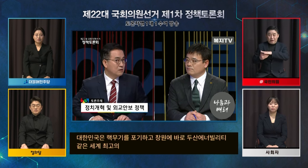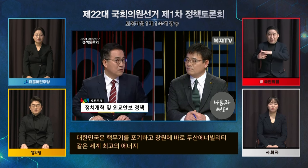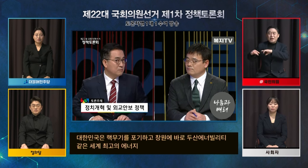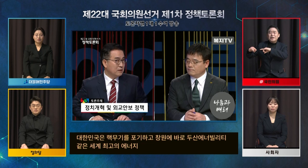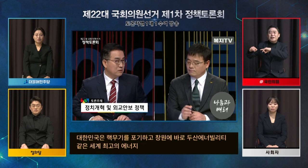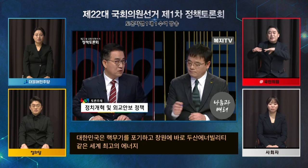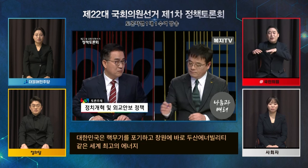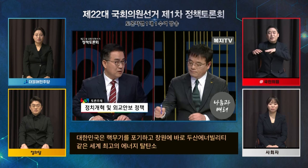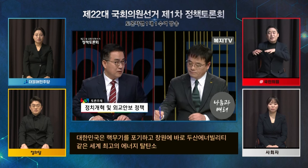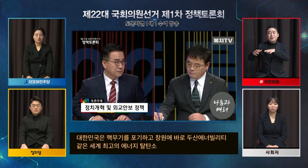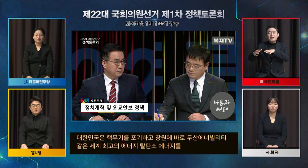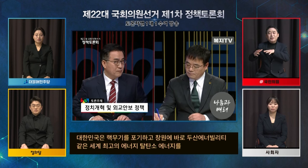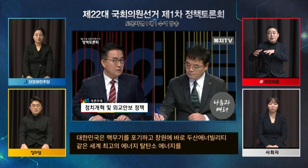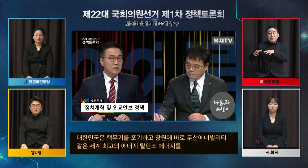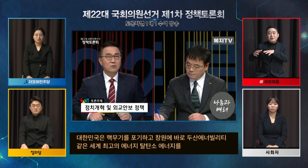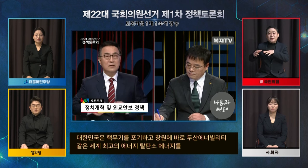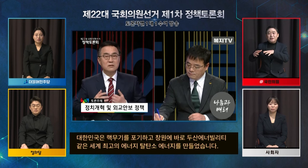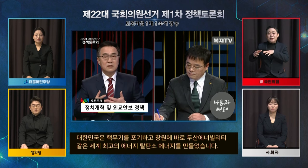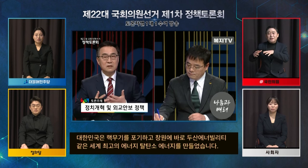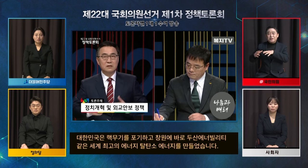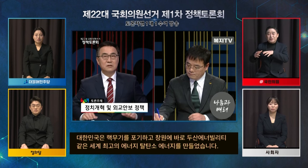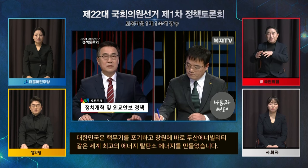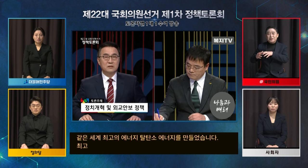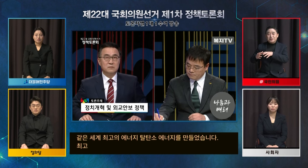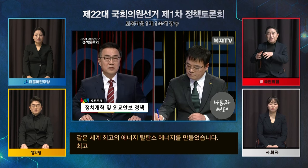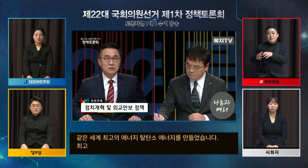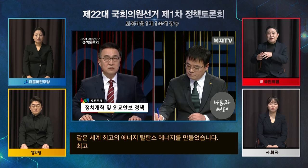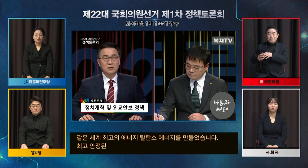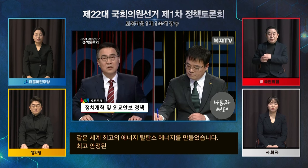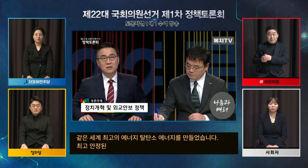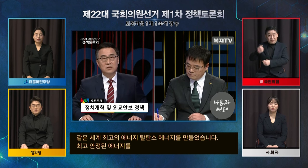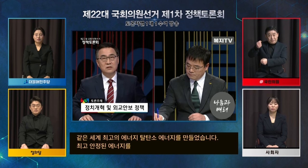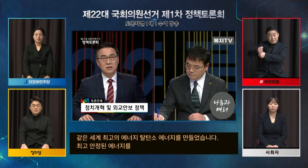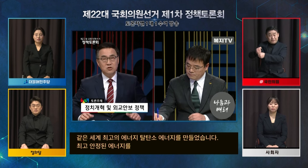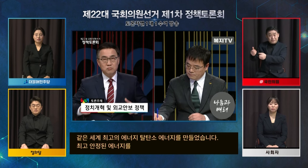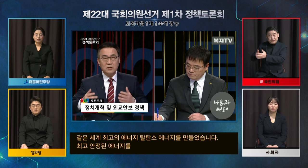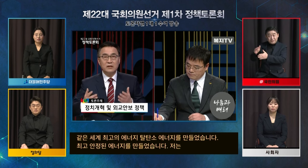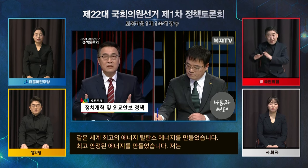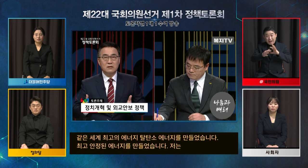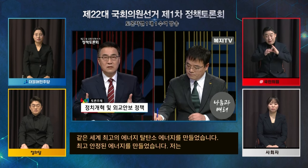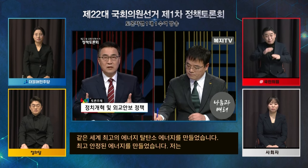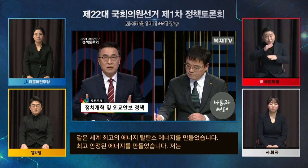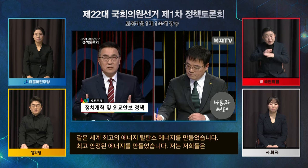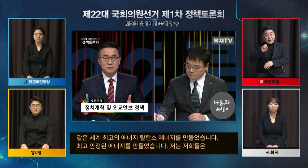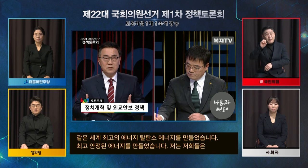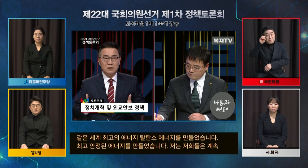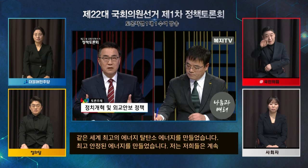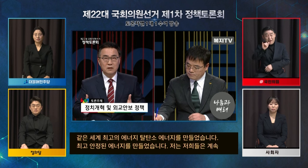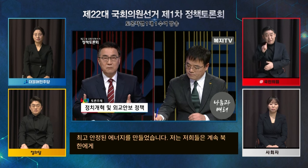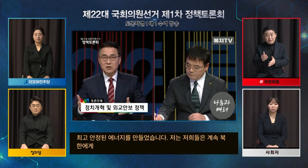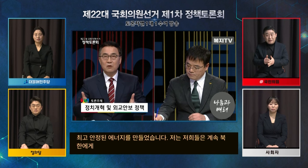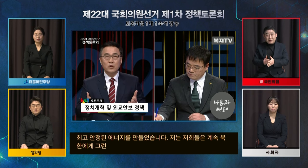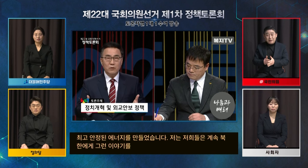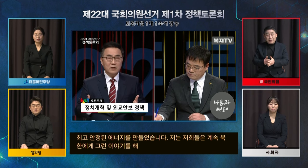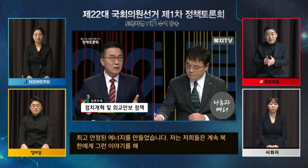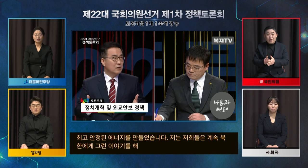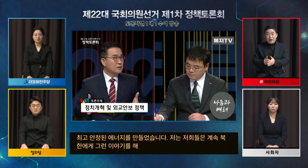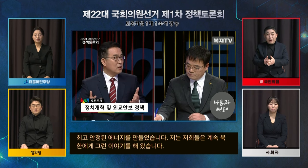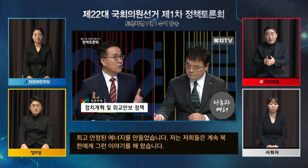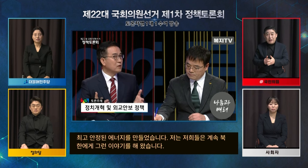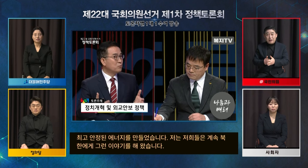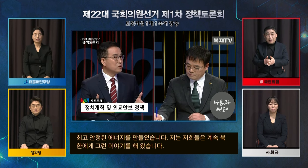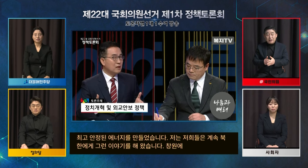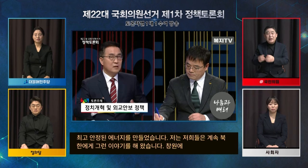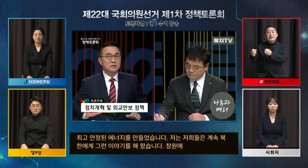탈탄소 에너지를 만들었습니다. 최고 안정된 에너지를 만들었습니다. 그래서 저는 저희들은 계속 북한에게 그런 이야기를 해왔습니다. 한번 창원에 와라.